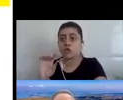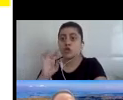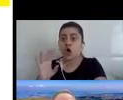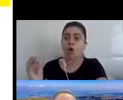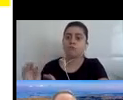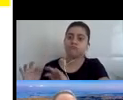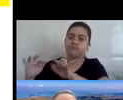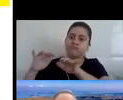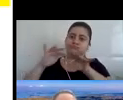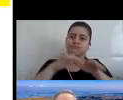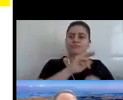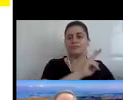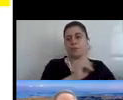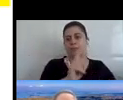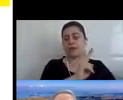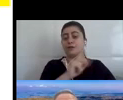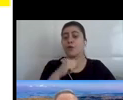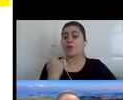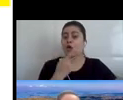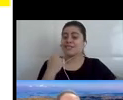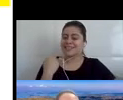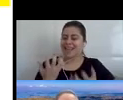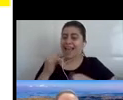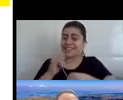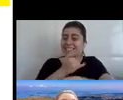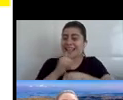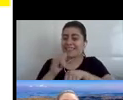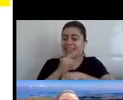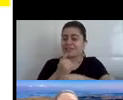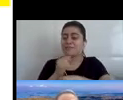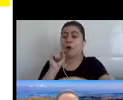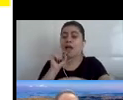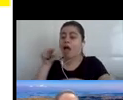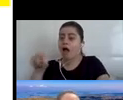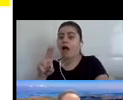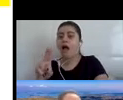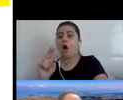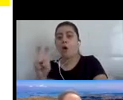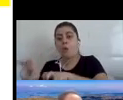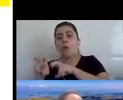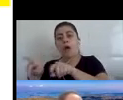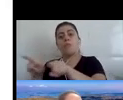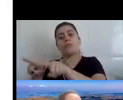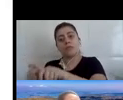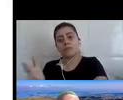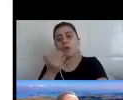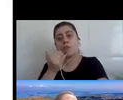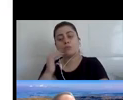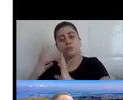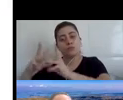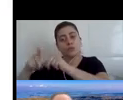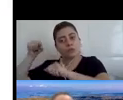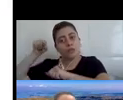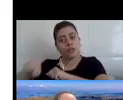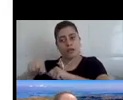gente precisa criar caminhos para que isso abasteça também o rural, ou seja, que isso atenda a rede de maneira mais ampla.